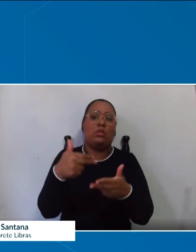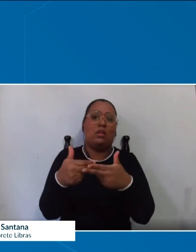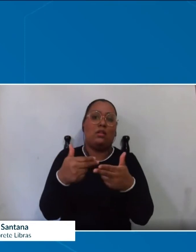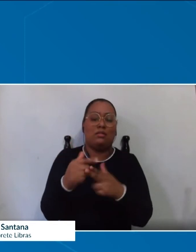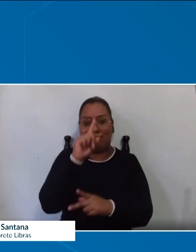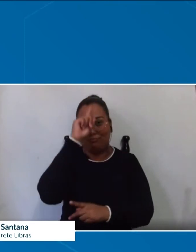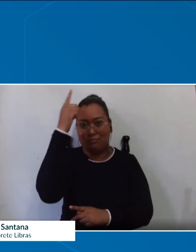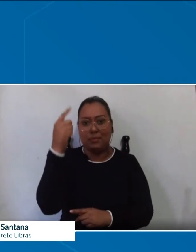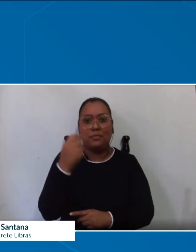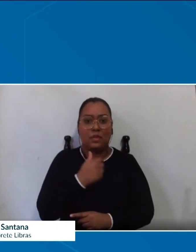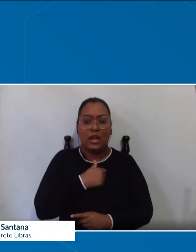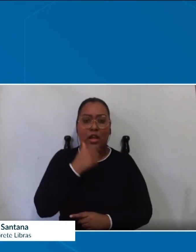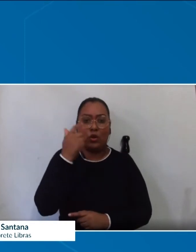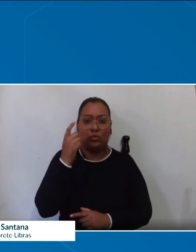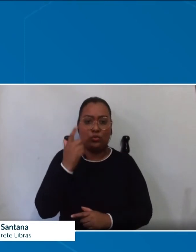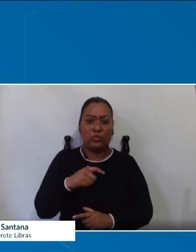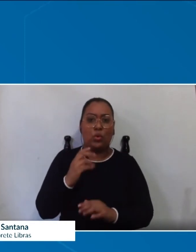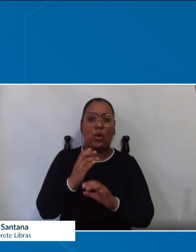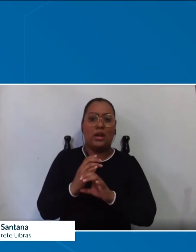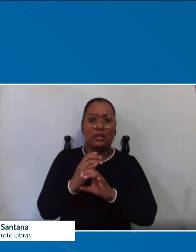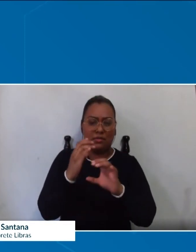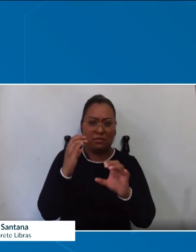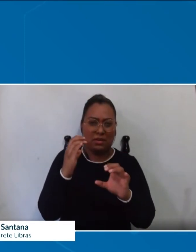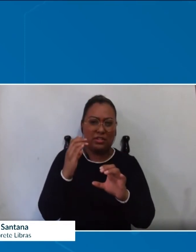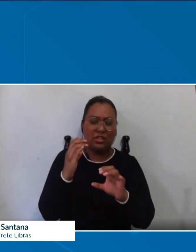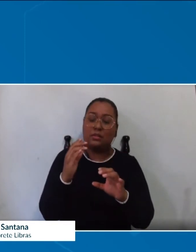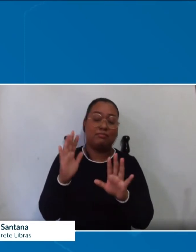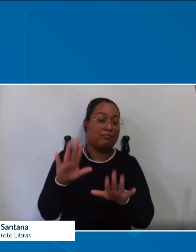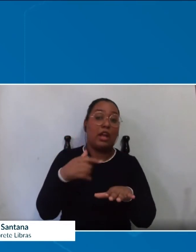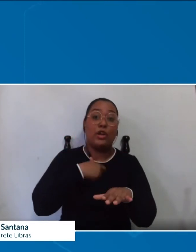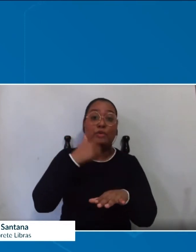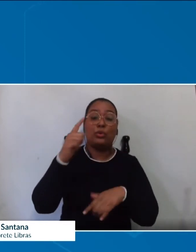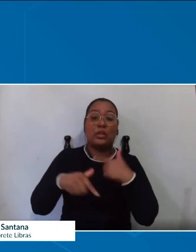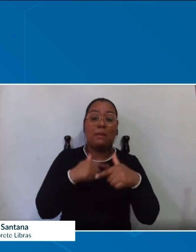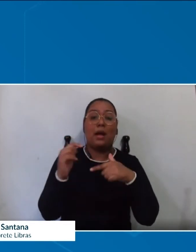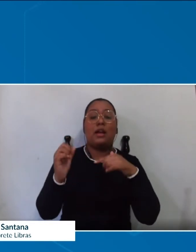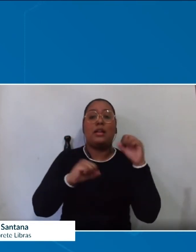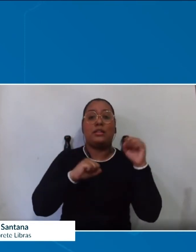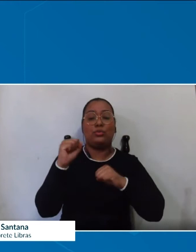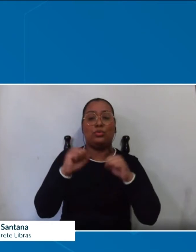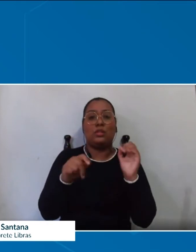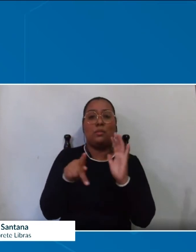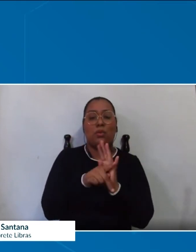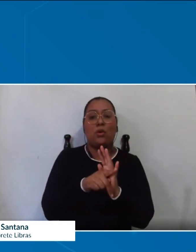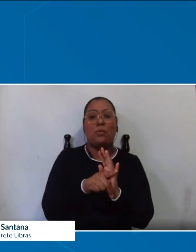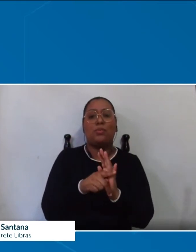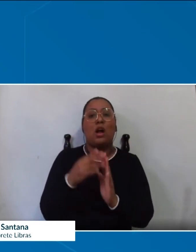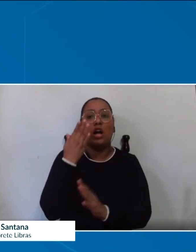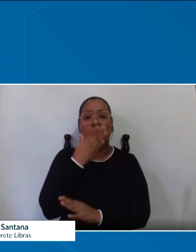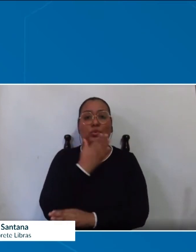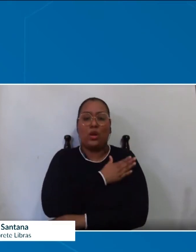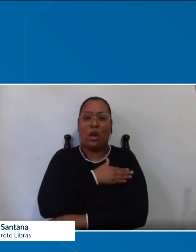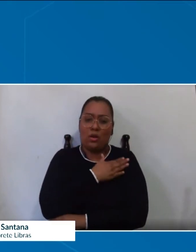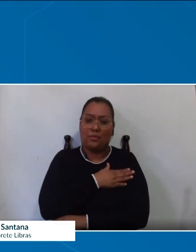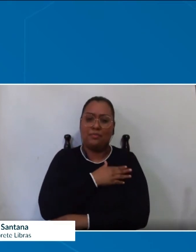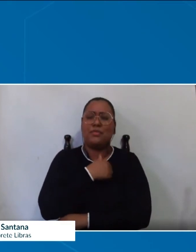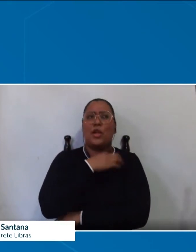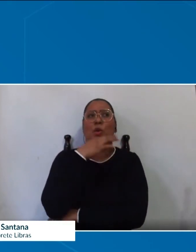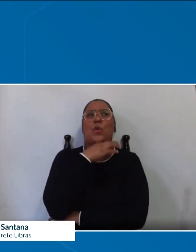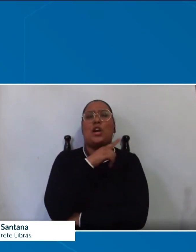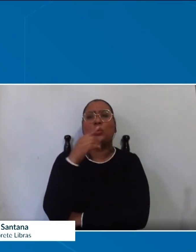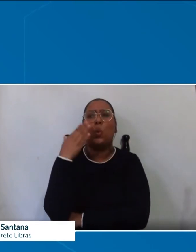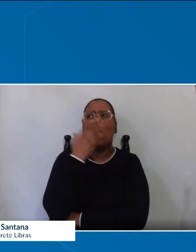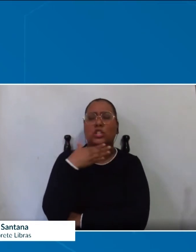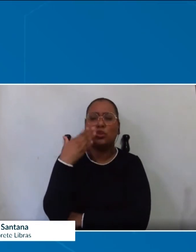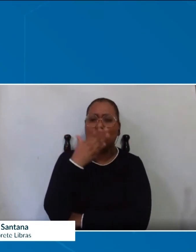eu vim da indústria de açúcar e álcool. Eu acredito que o bagaço ainda vai ter um valor agregado,